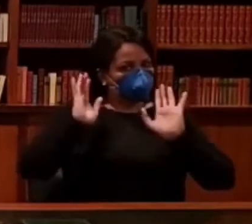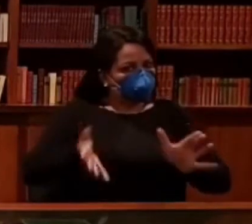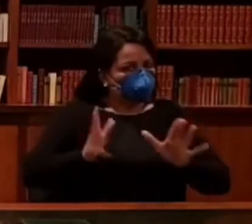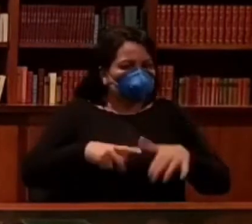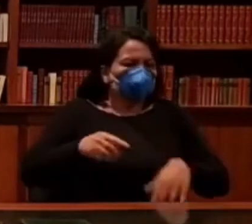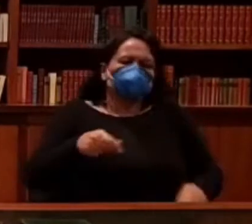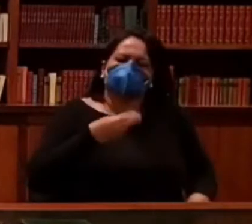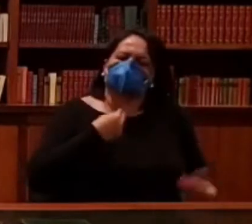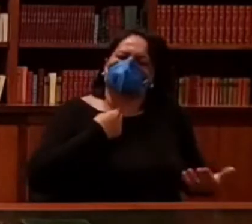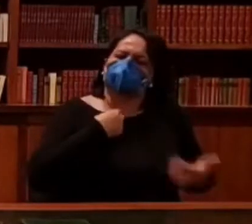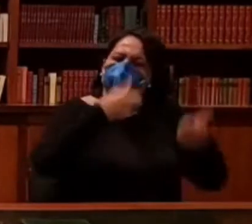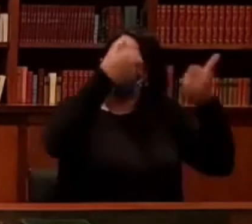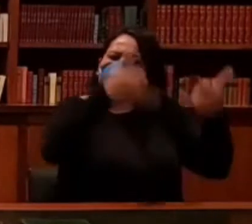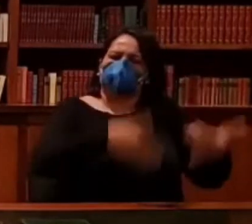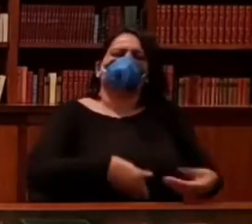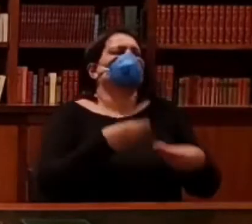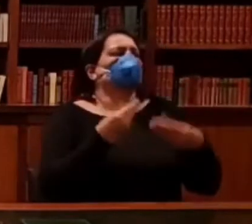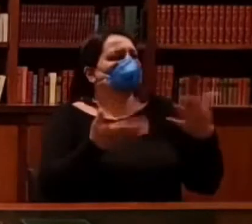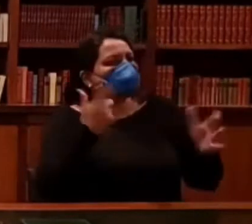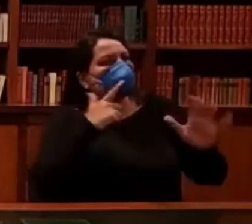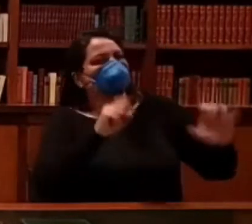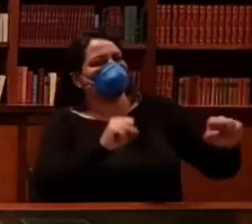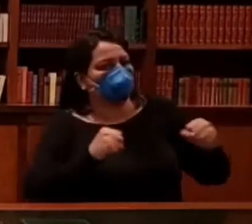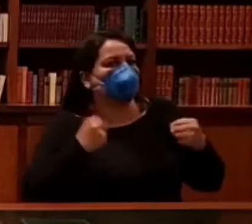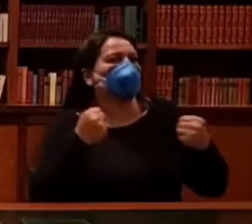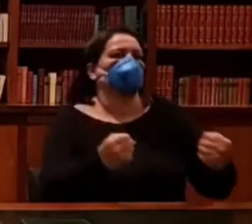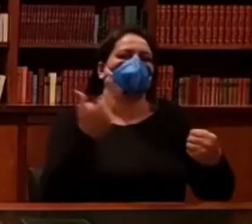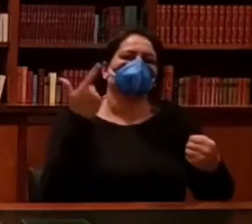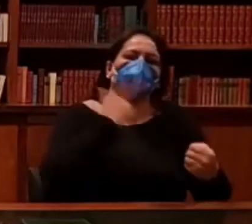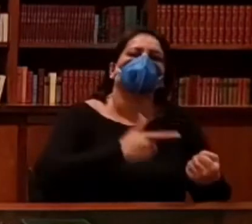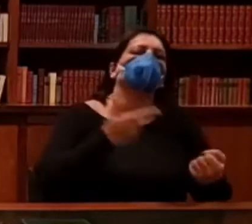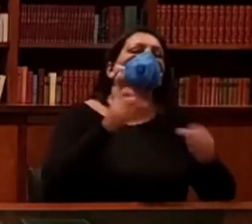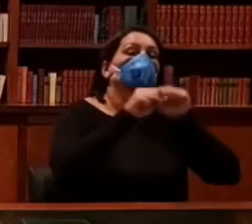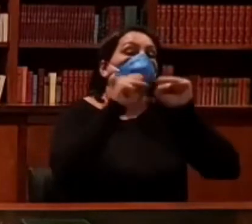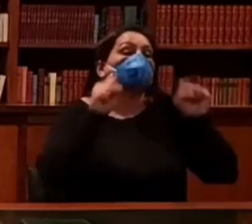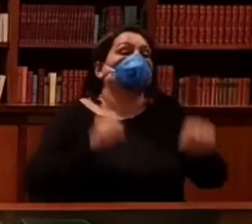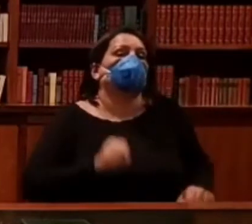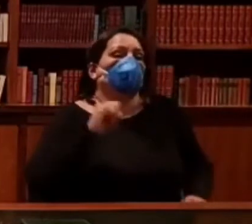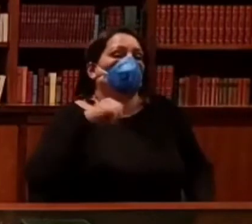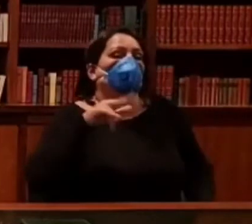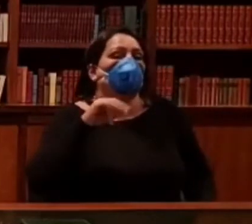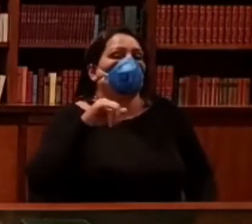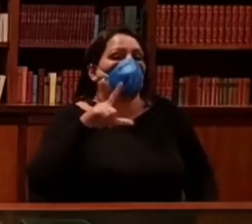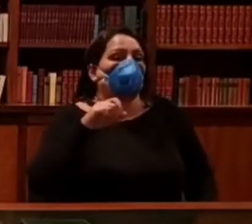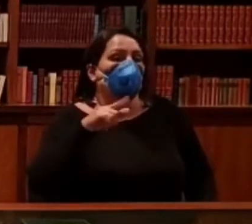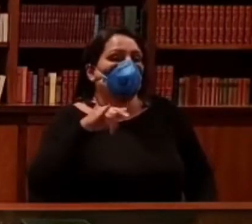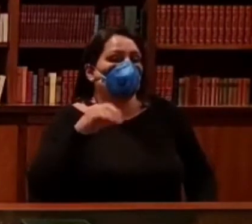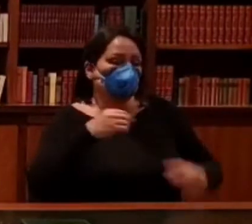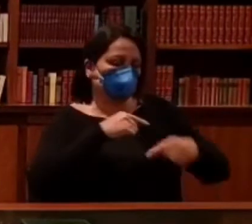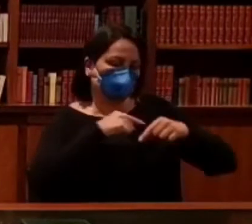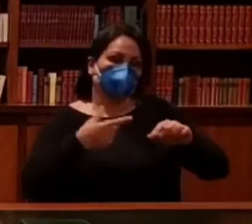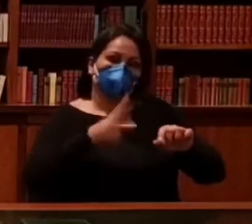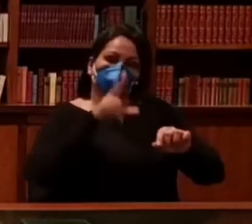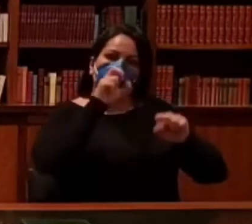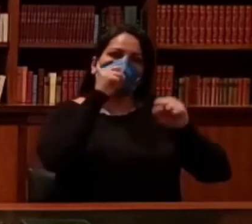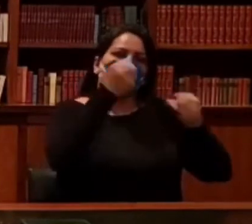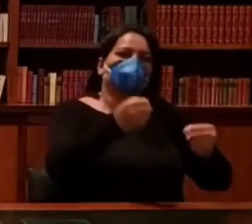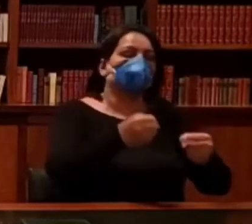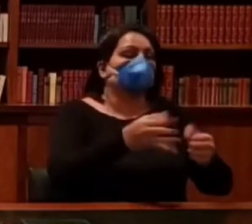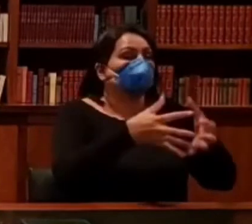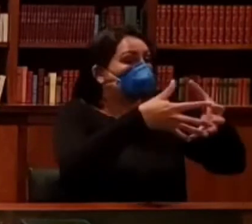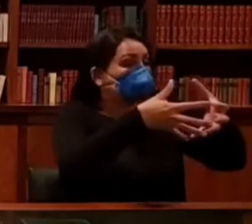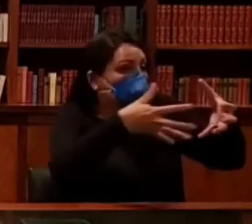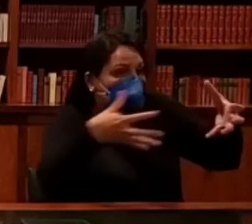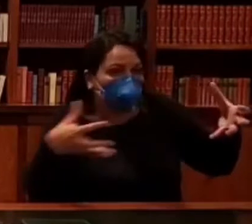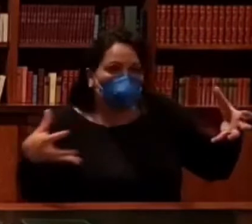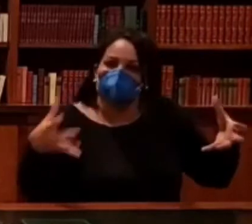mal explicada, né, presidente? Mas, enfim, que superou, tem o sistema imunológico forte, mas a grande